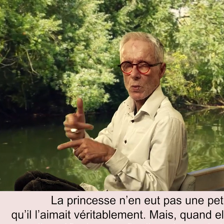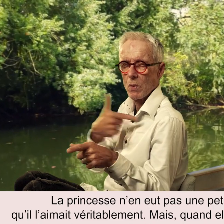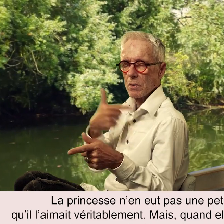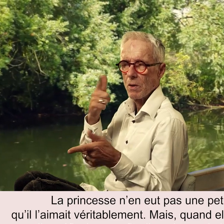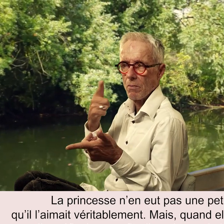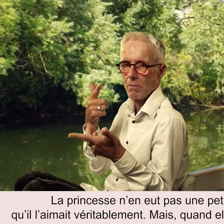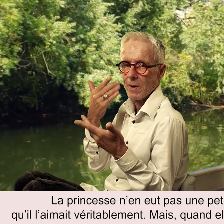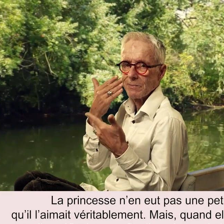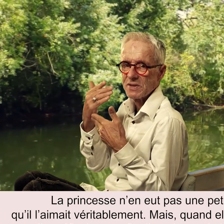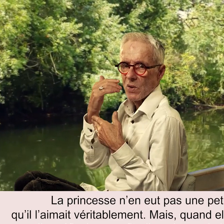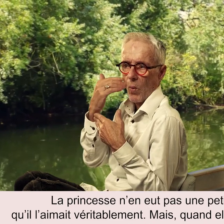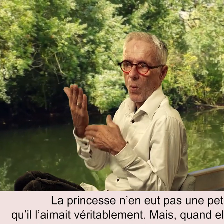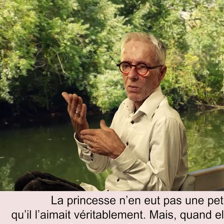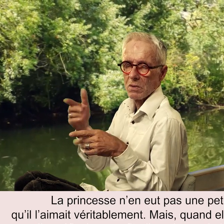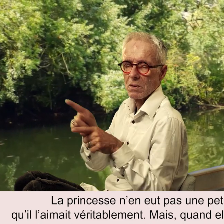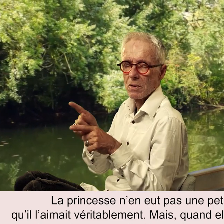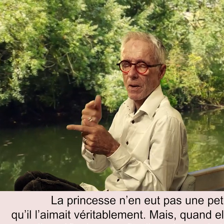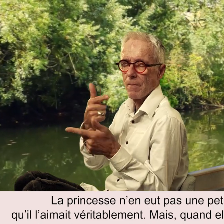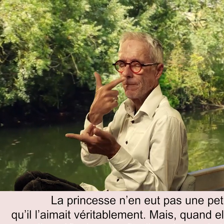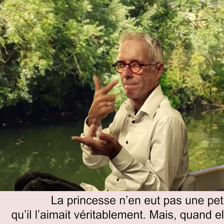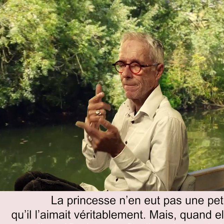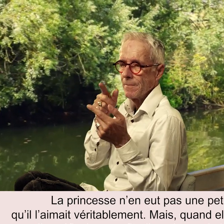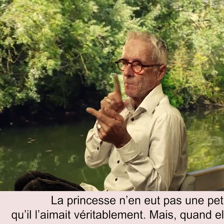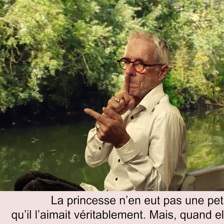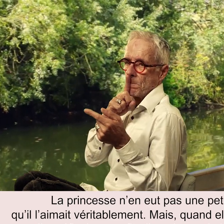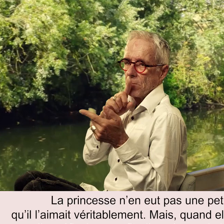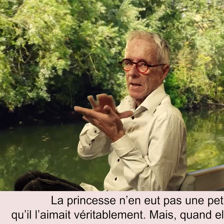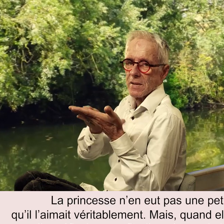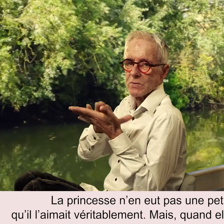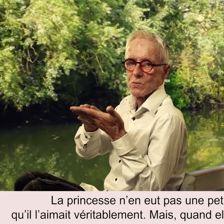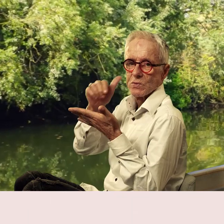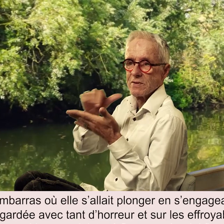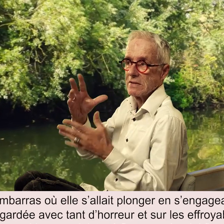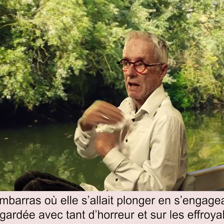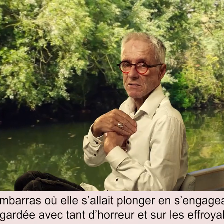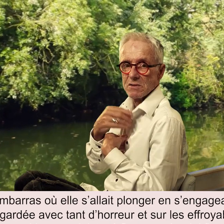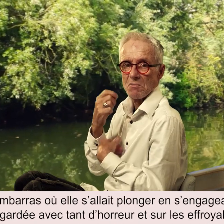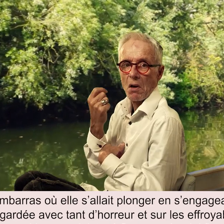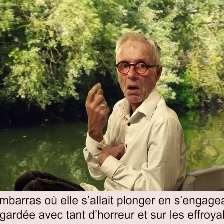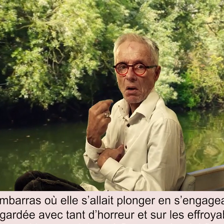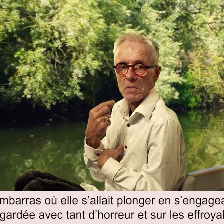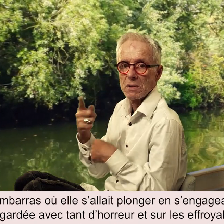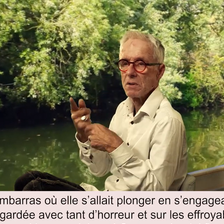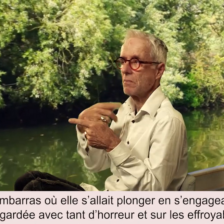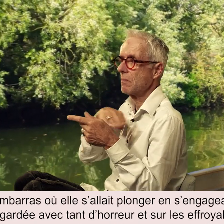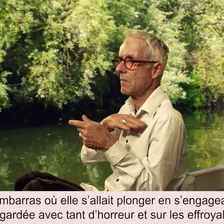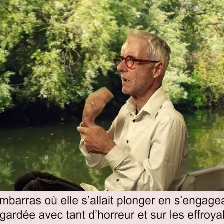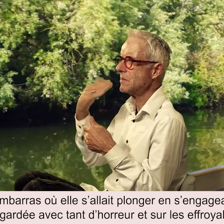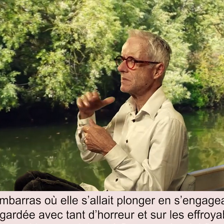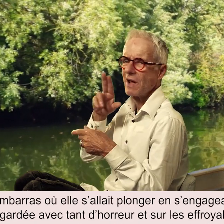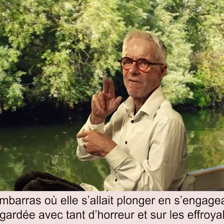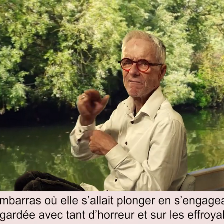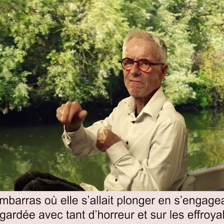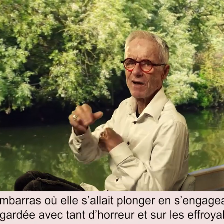la honte de s'être laissée fléchir si aisément aux excuses du duc de Guise, sur l'embarras où elle s'allait